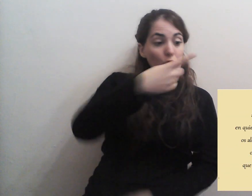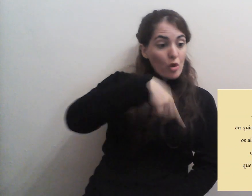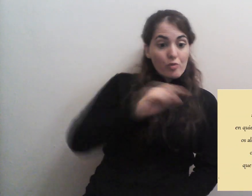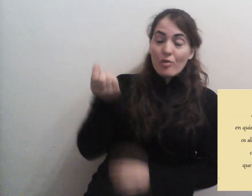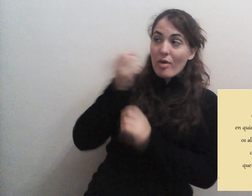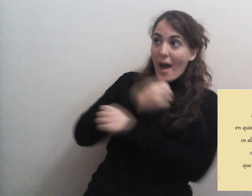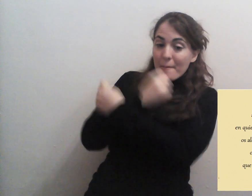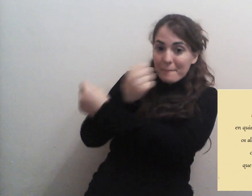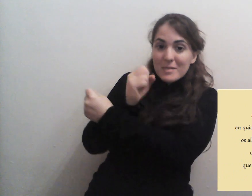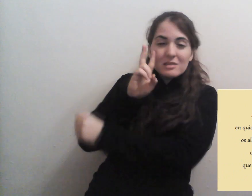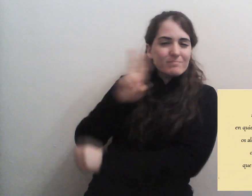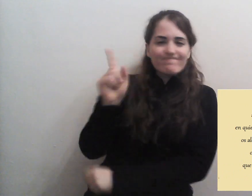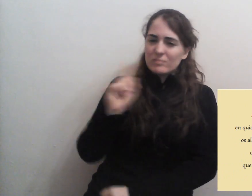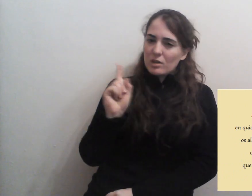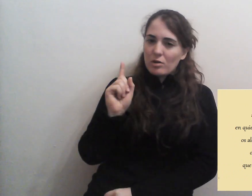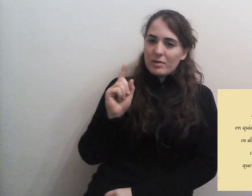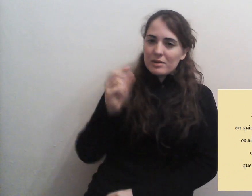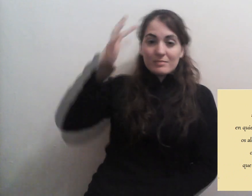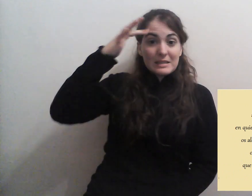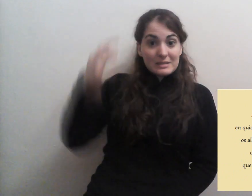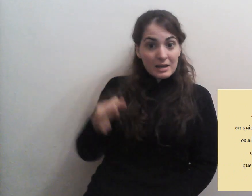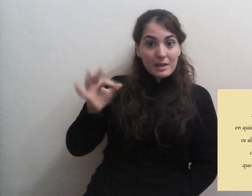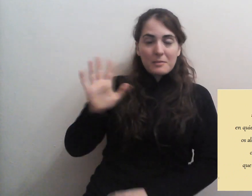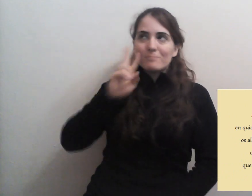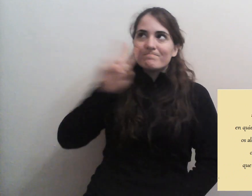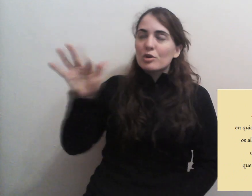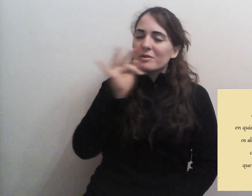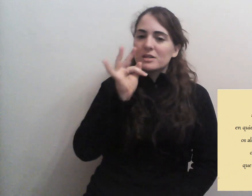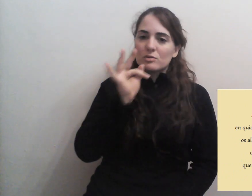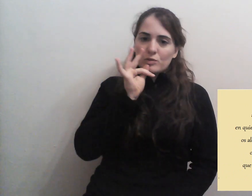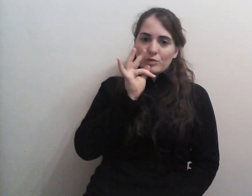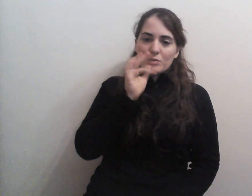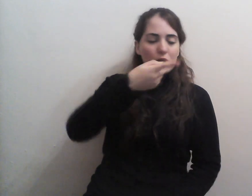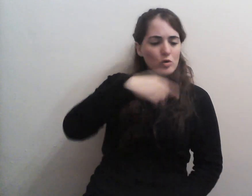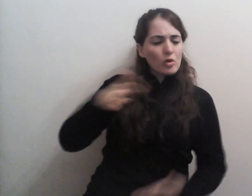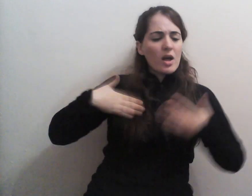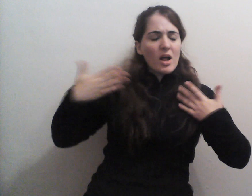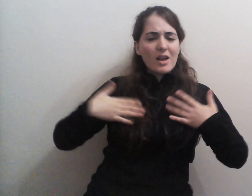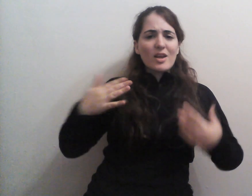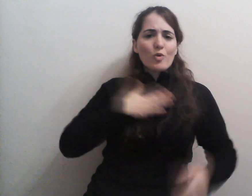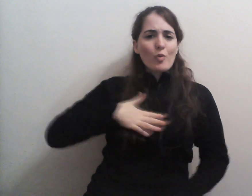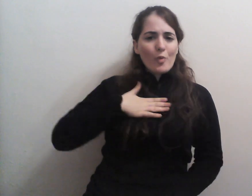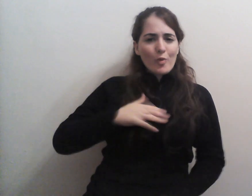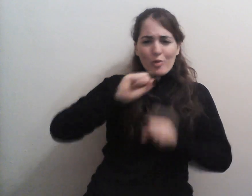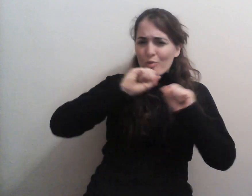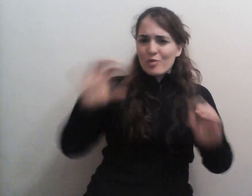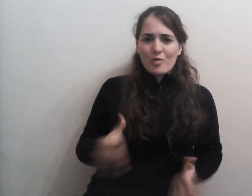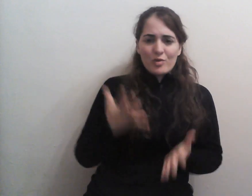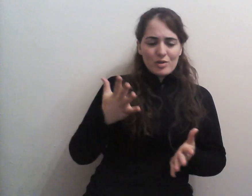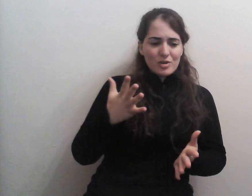en quien creyendo, aunque ahora no lo veáis, os alegráis con gozo inefable y glorioso, obteniendo el fin de vuestra